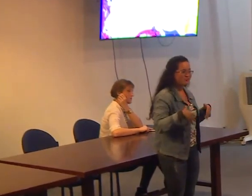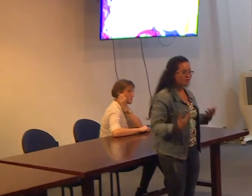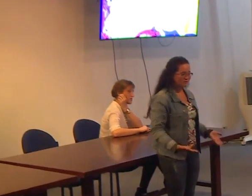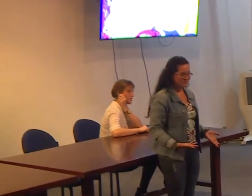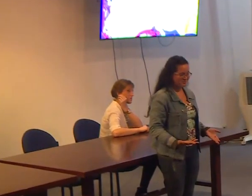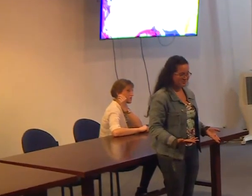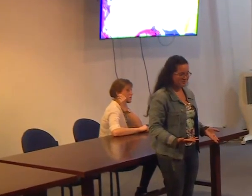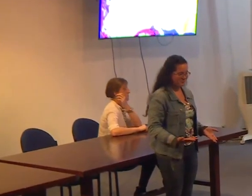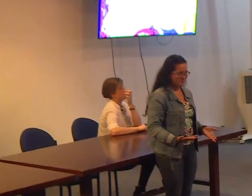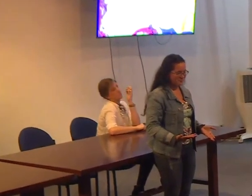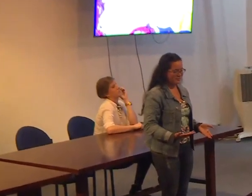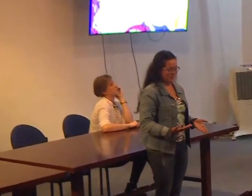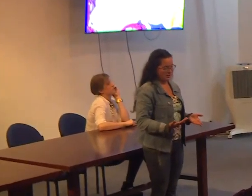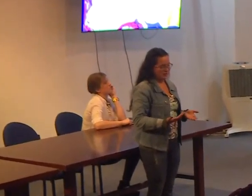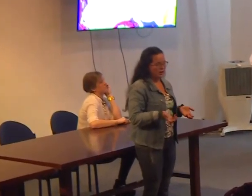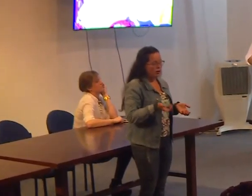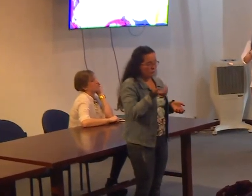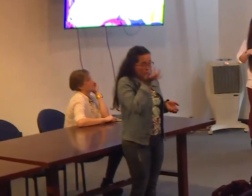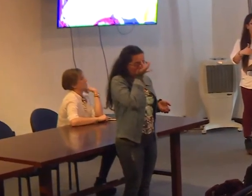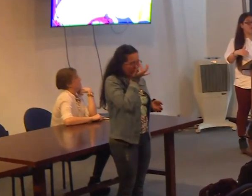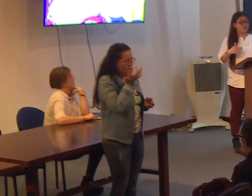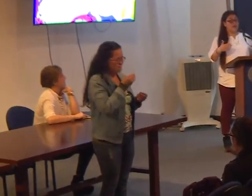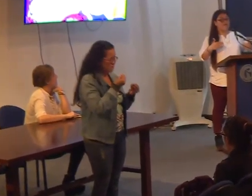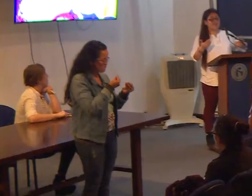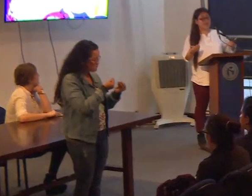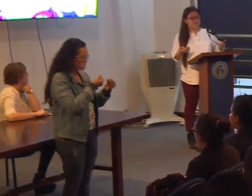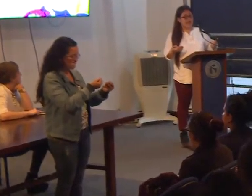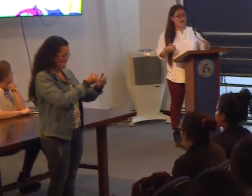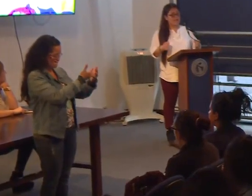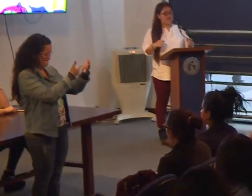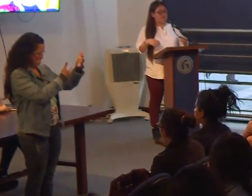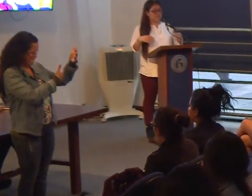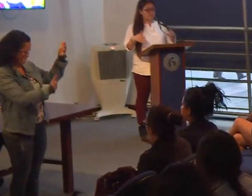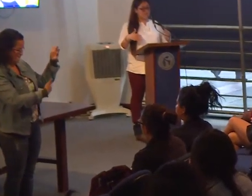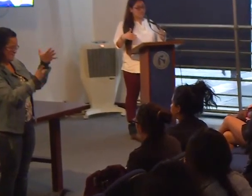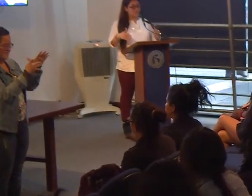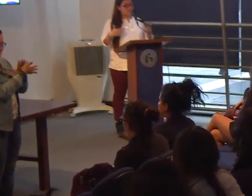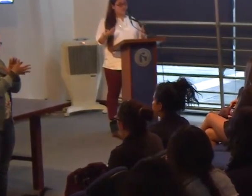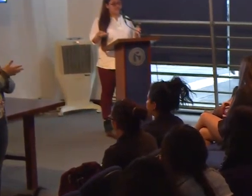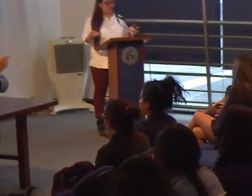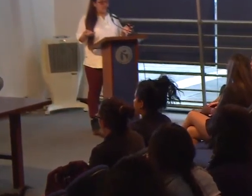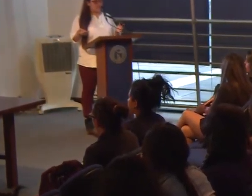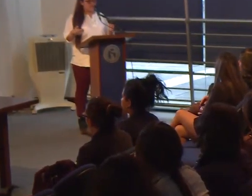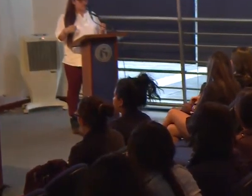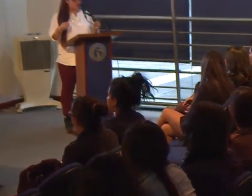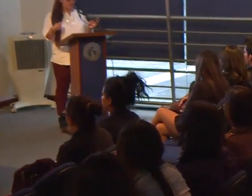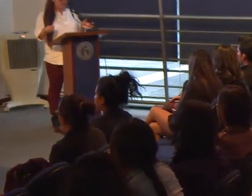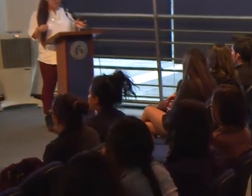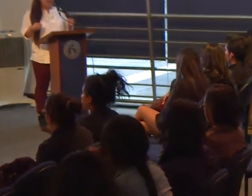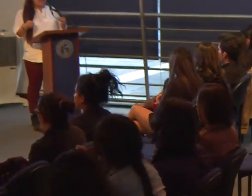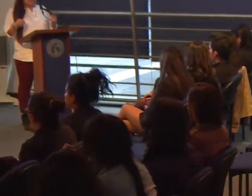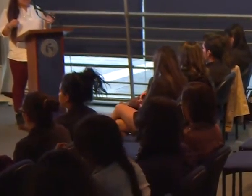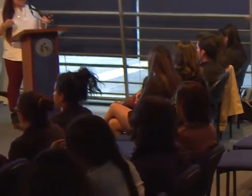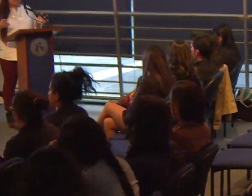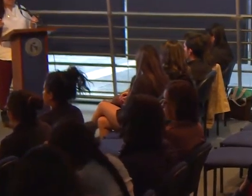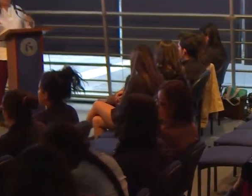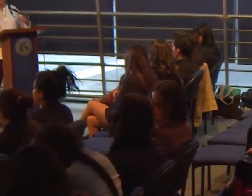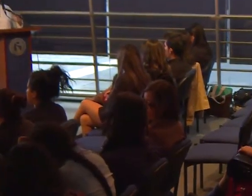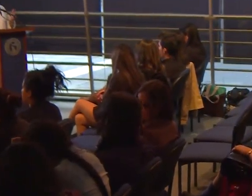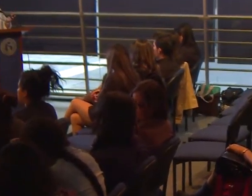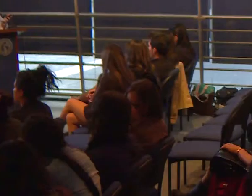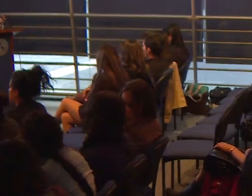Después pues, de ver que la cantidad de información era bastante amplia, las respuestas que los profesionales nos daban